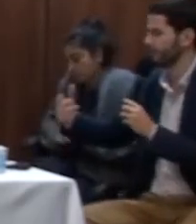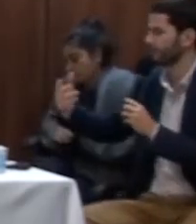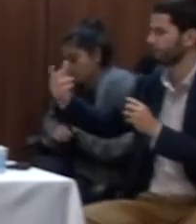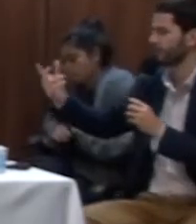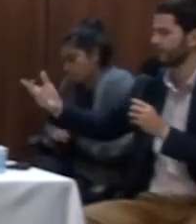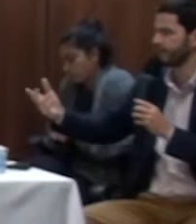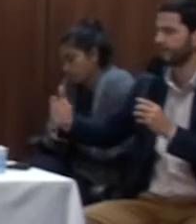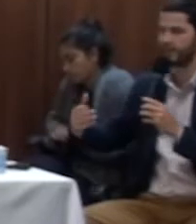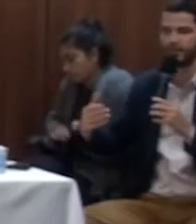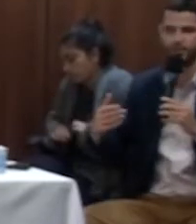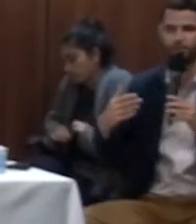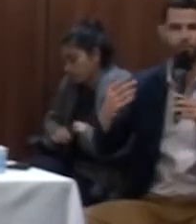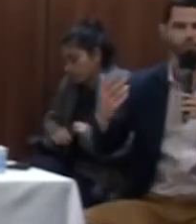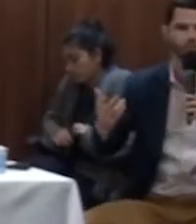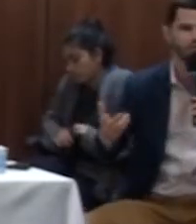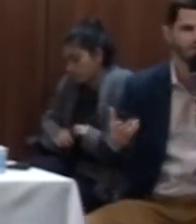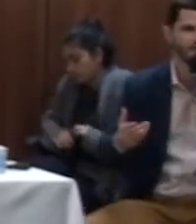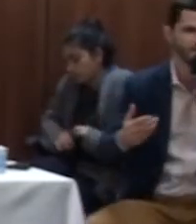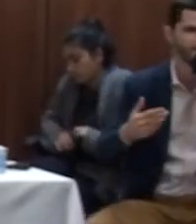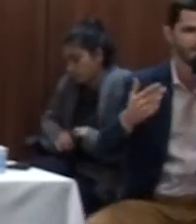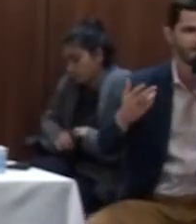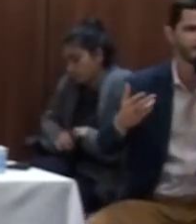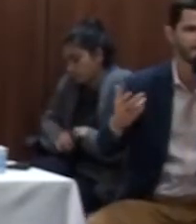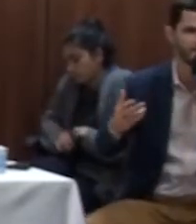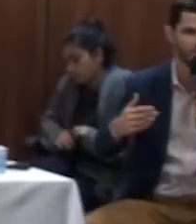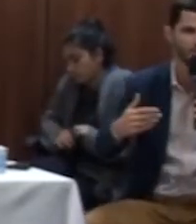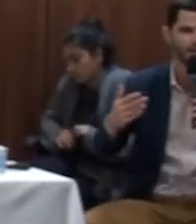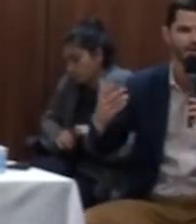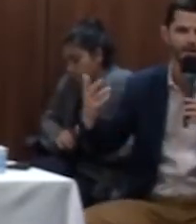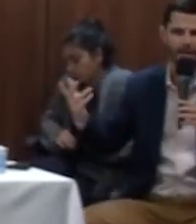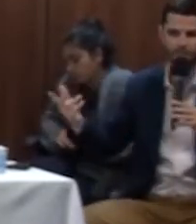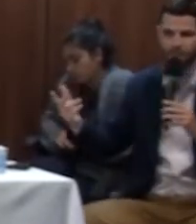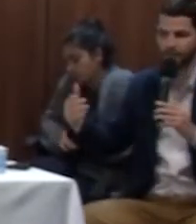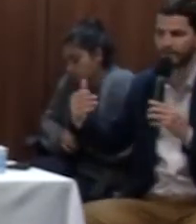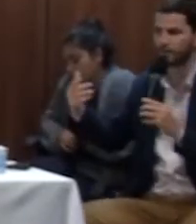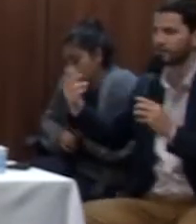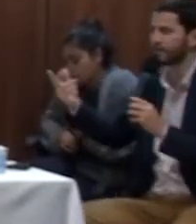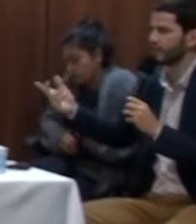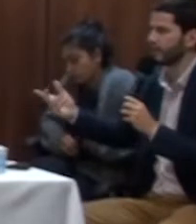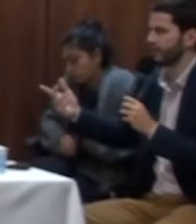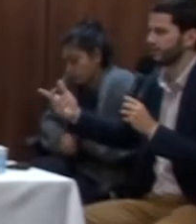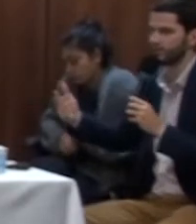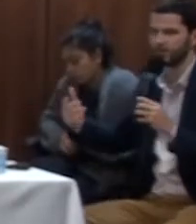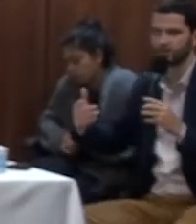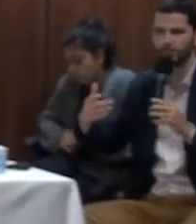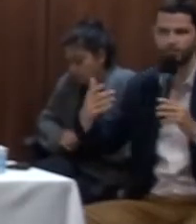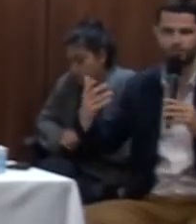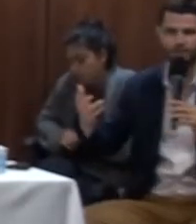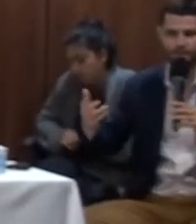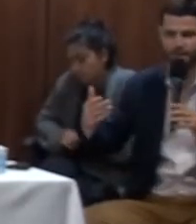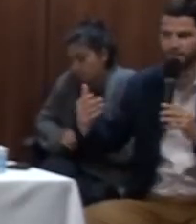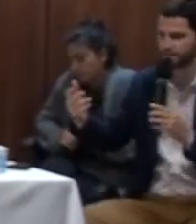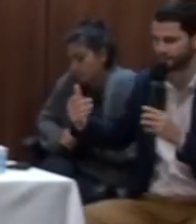experimental, né, como era, ou um conteúdo de finalidade de pesquisa acadêmica, como era até aquele momento. Ainda que com a resolução